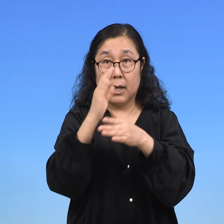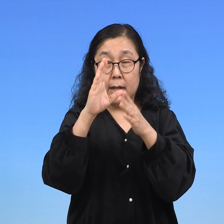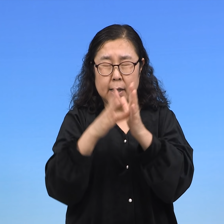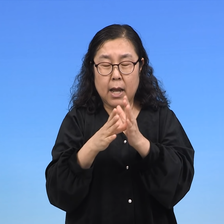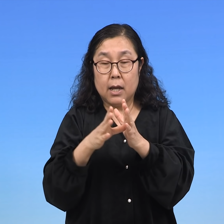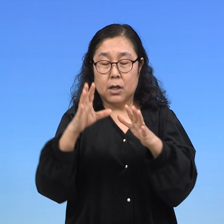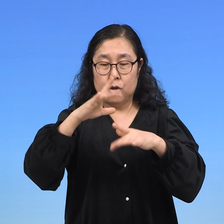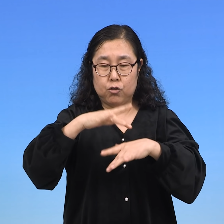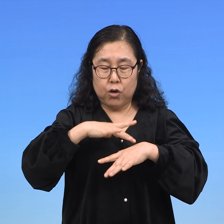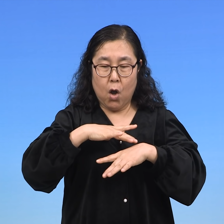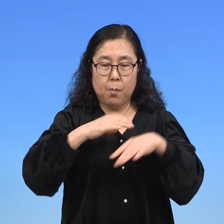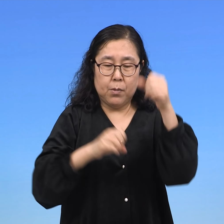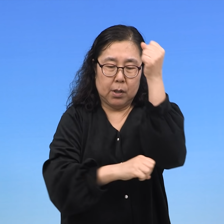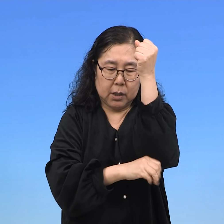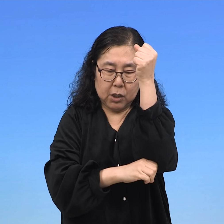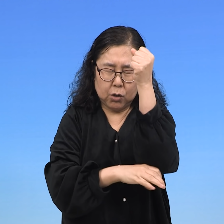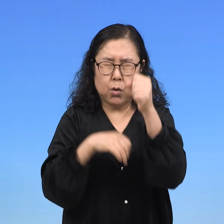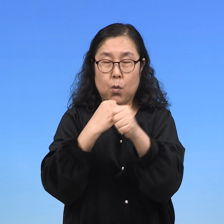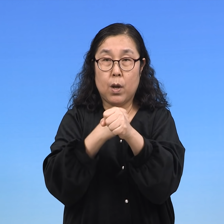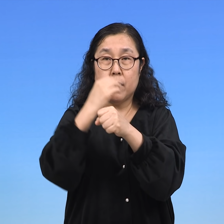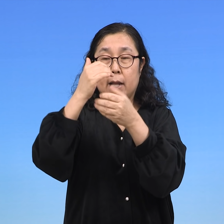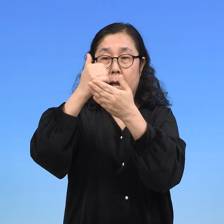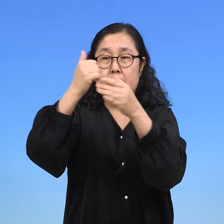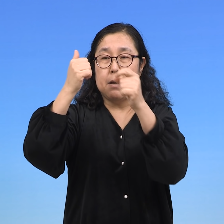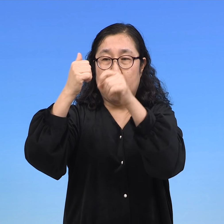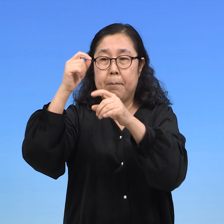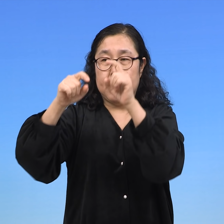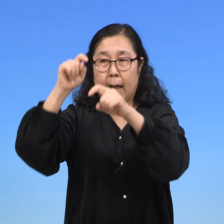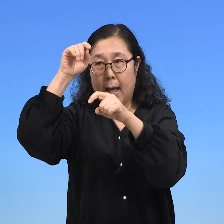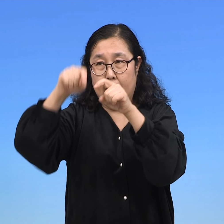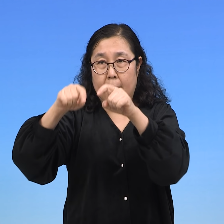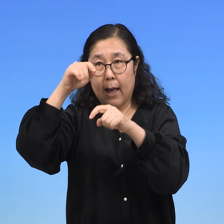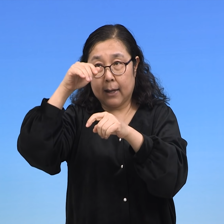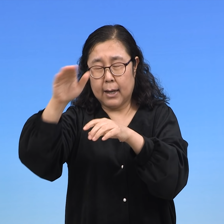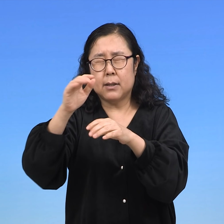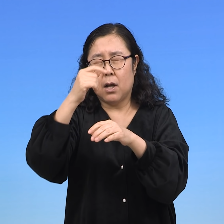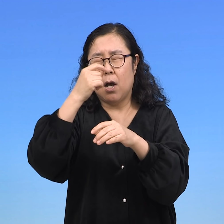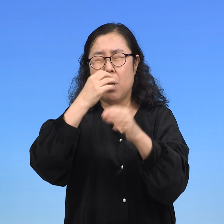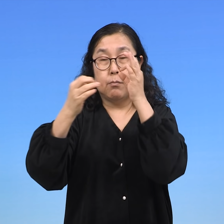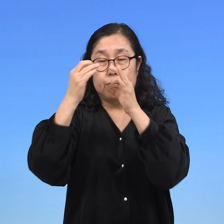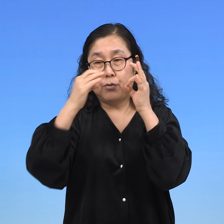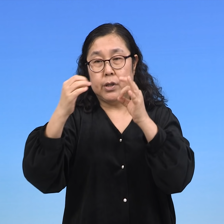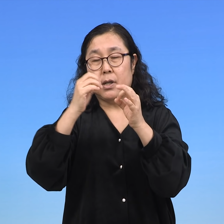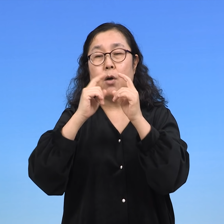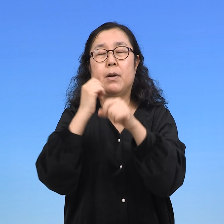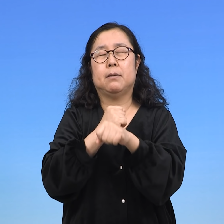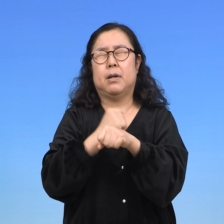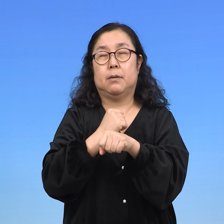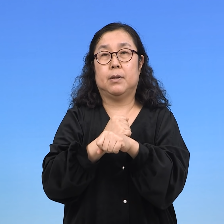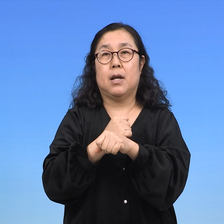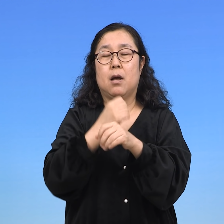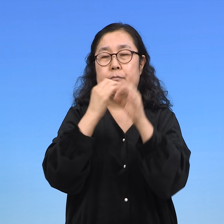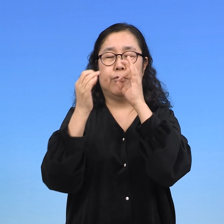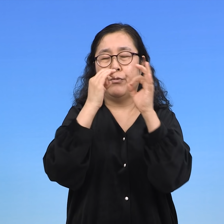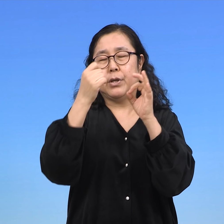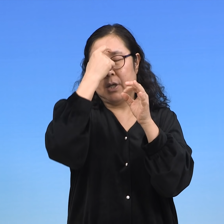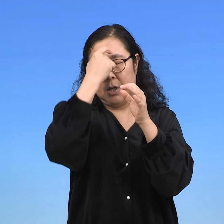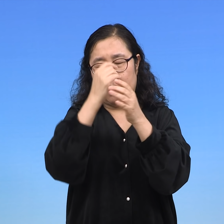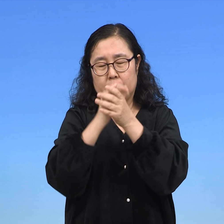그 두려움을 재료로 하여 하나님 앞에 나아가 부르짖으라 말씀하십니다. 오늘 지금이 그 시간입니다.